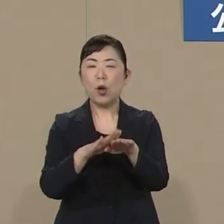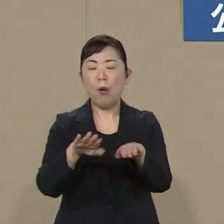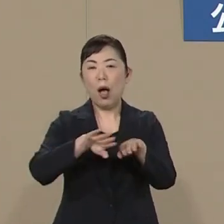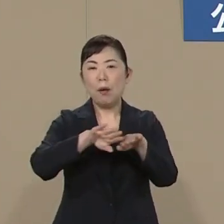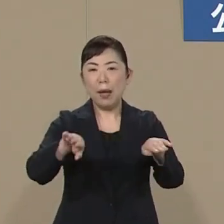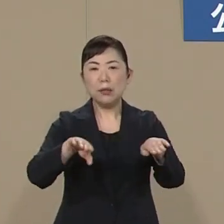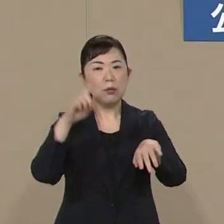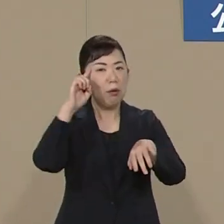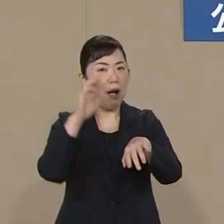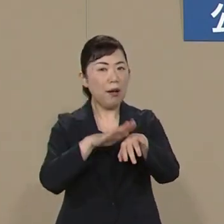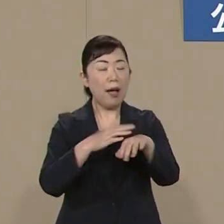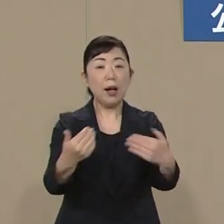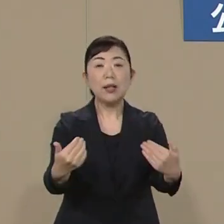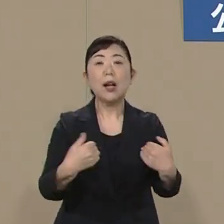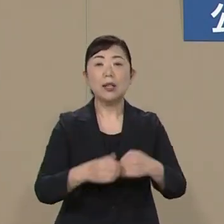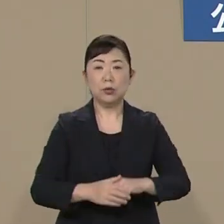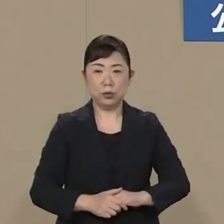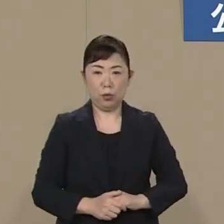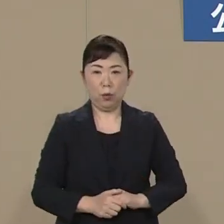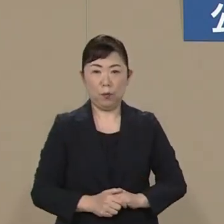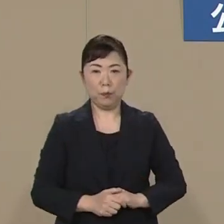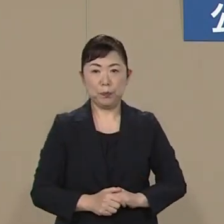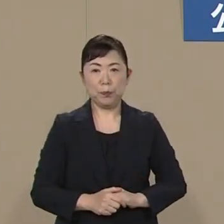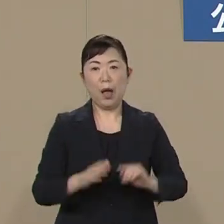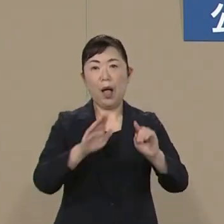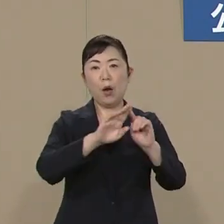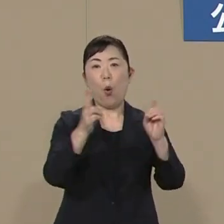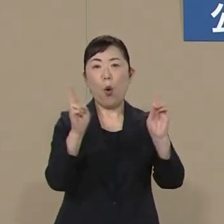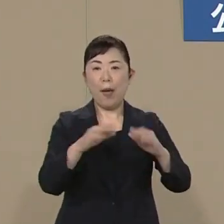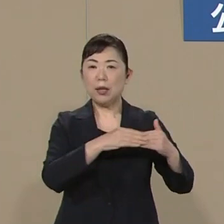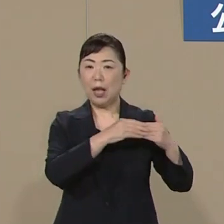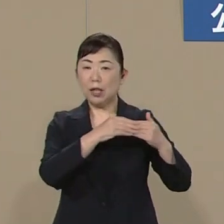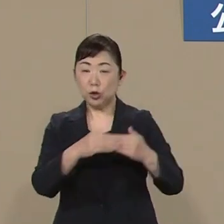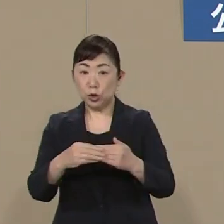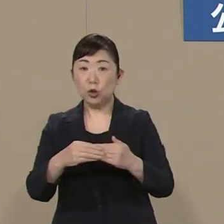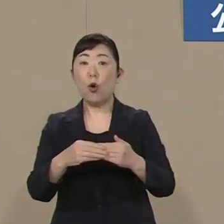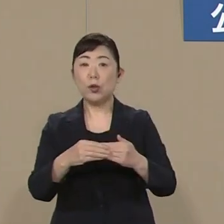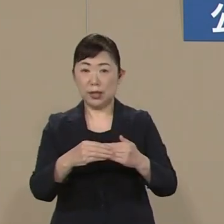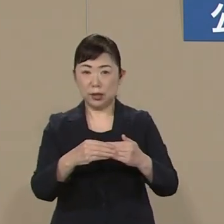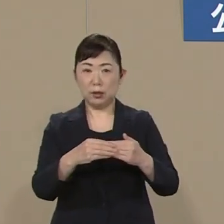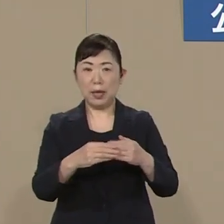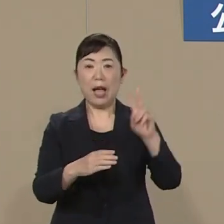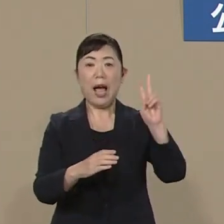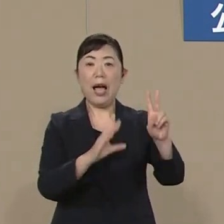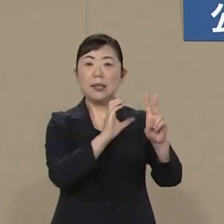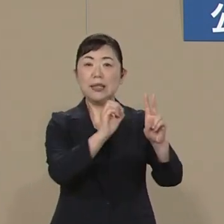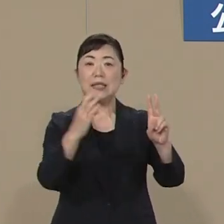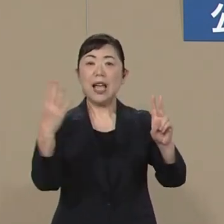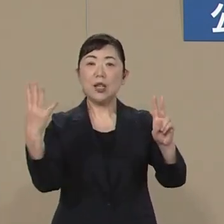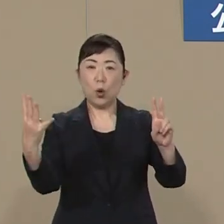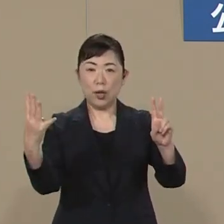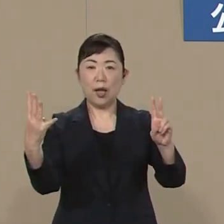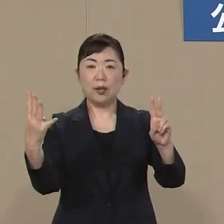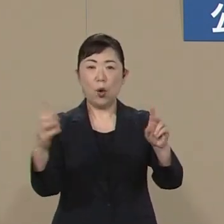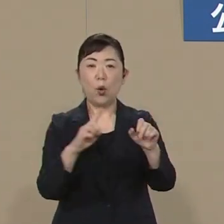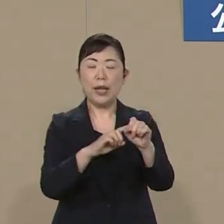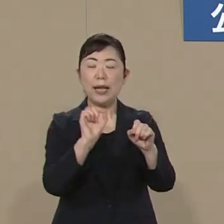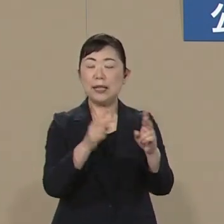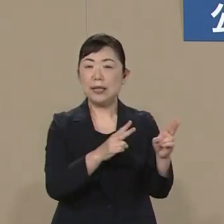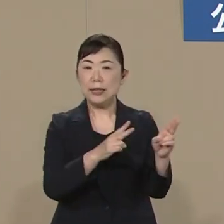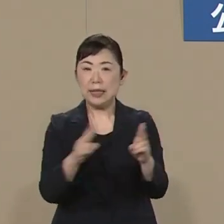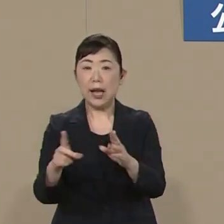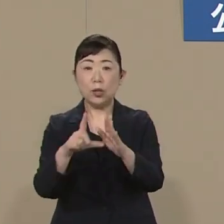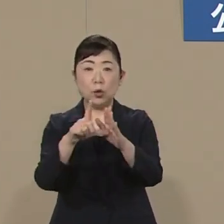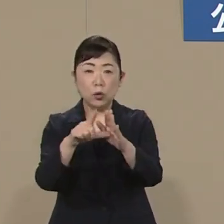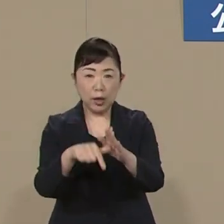話です公明党主導で進めた2004年の年金制度の改革で